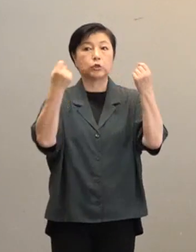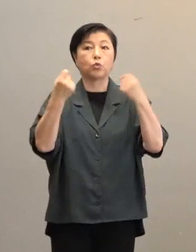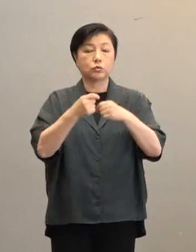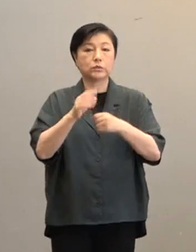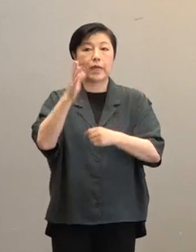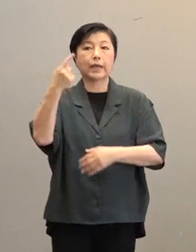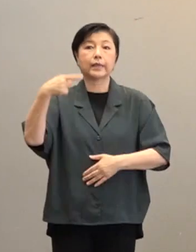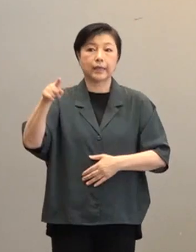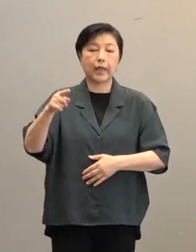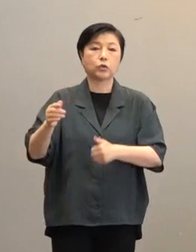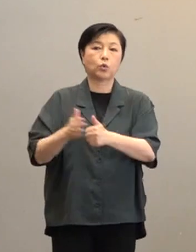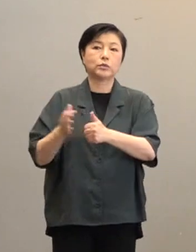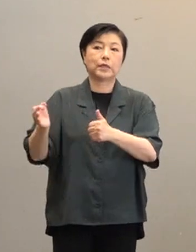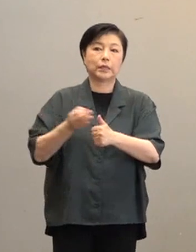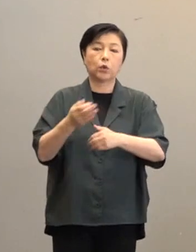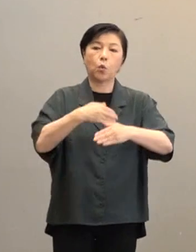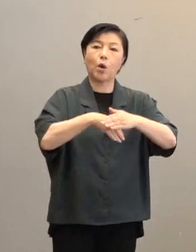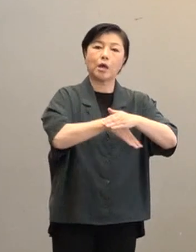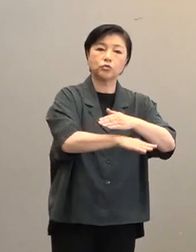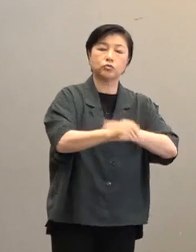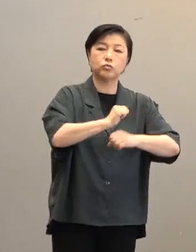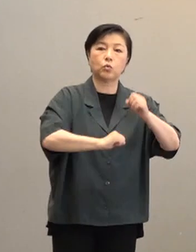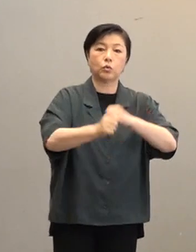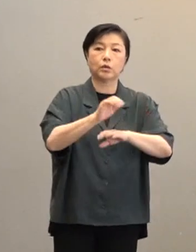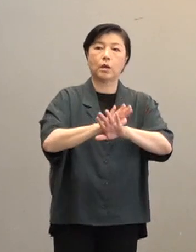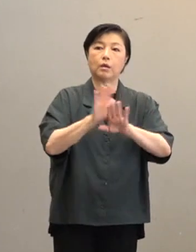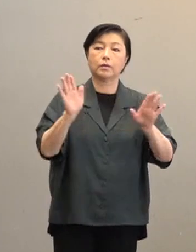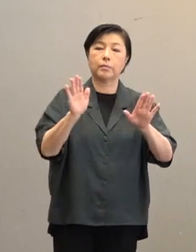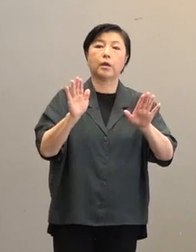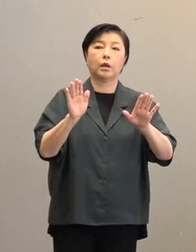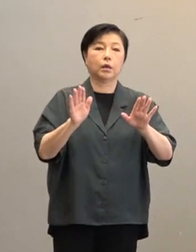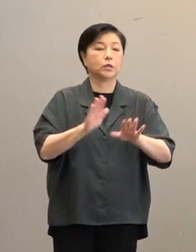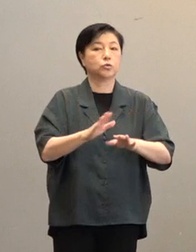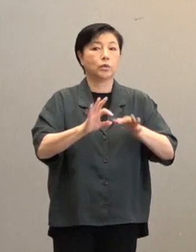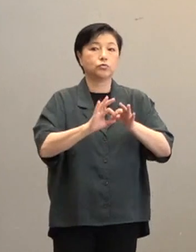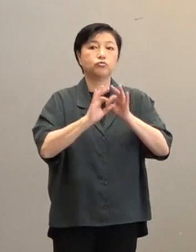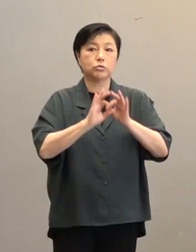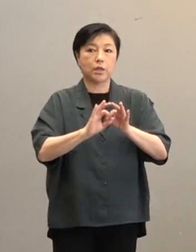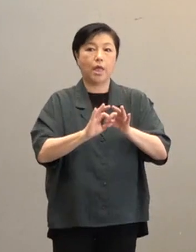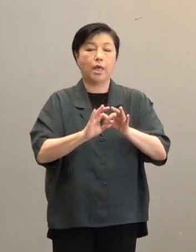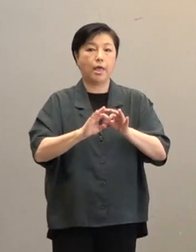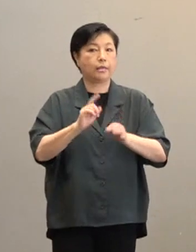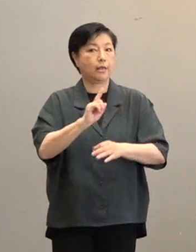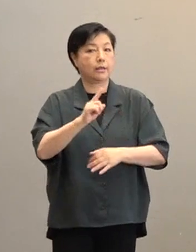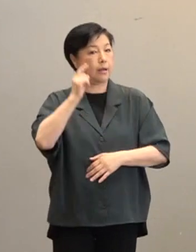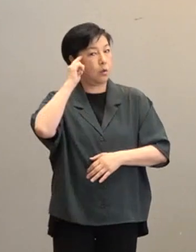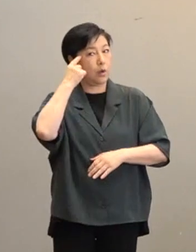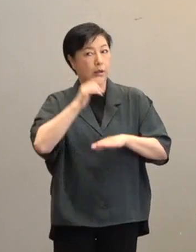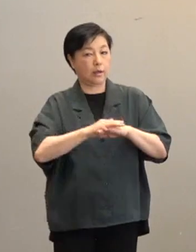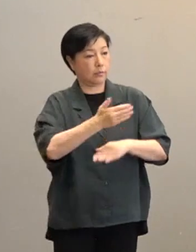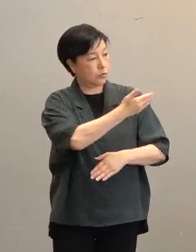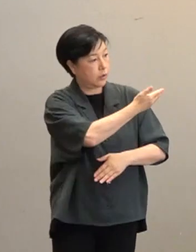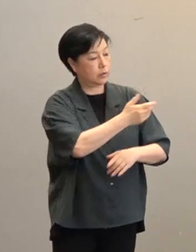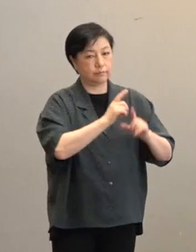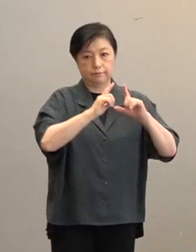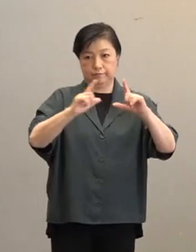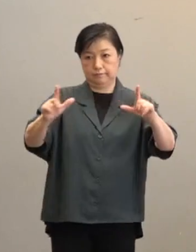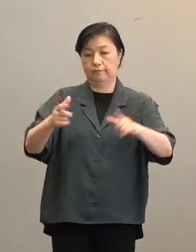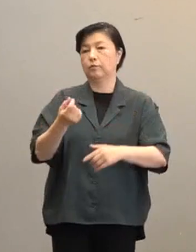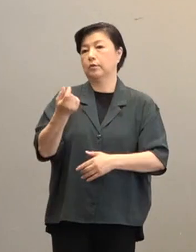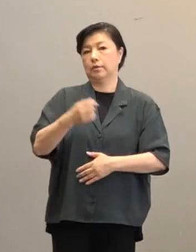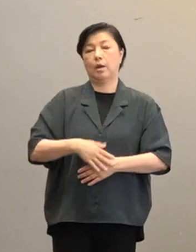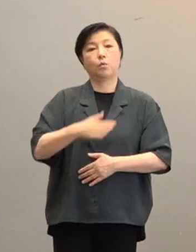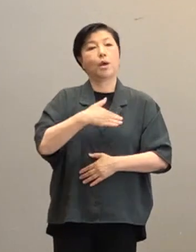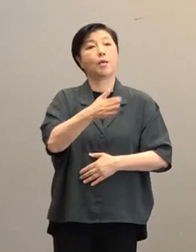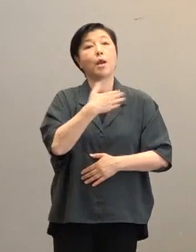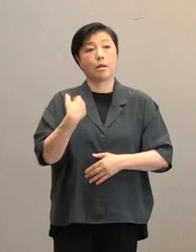の、ね、支援金を保管する動きが出ていると思うんですけど、はいはい、それについて何かお考えあれば教えてください。 そうですね、